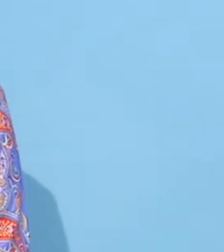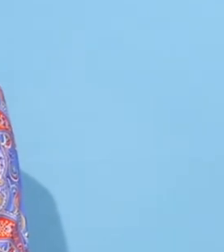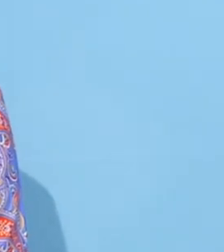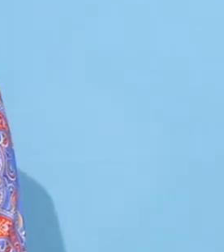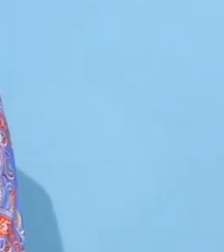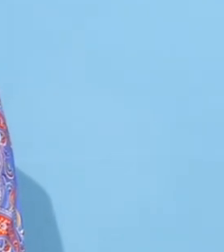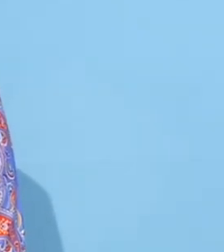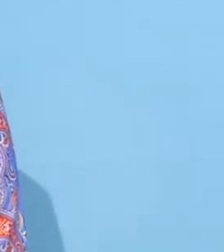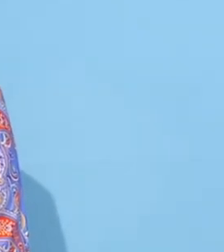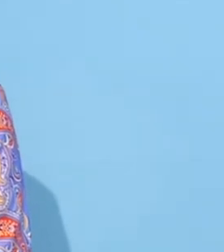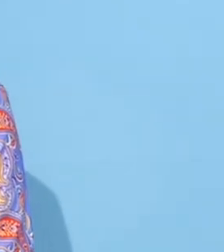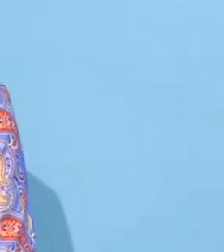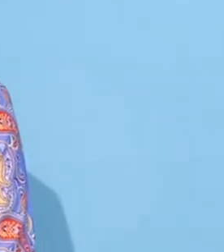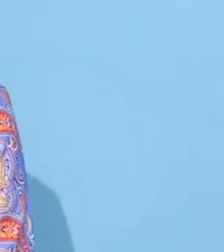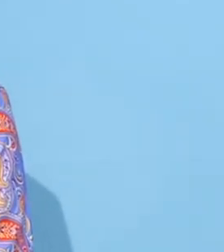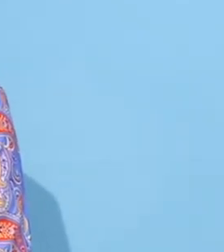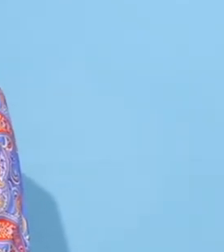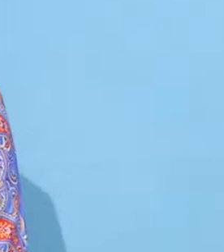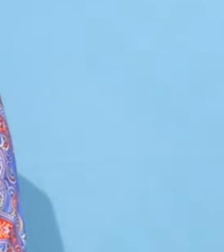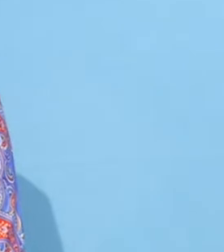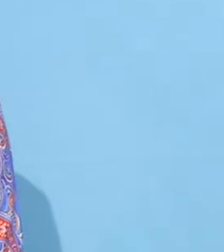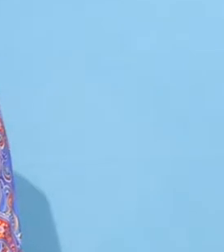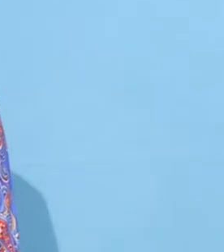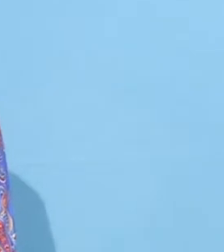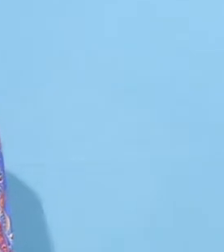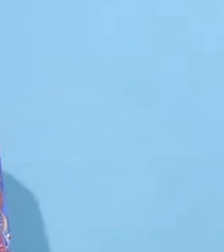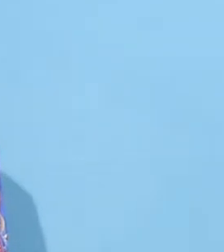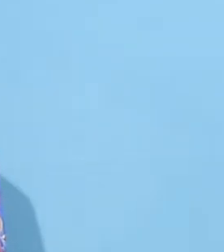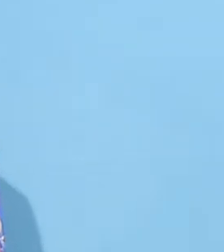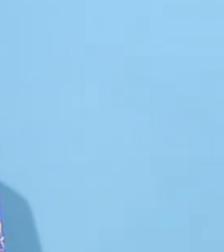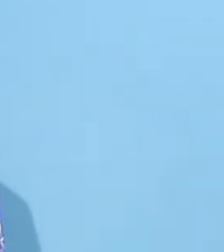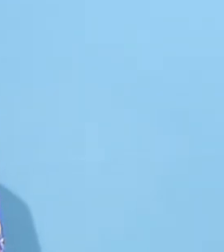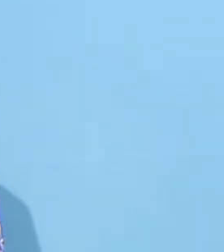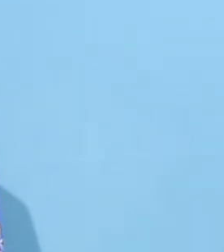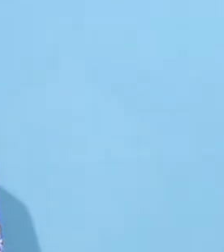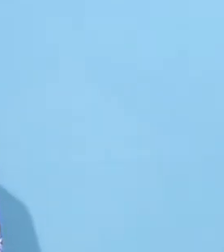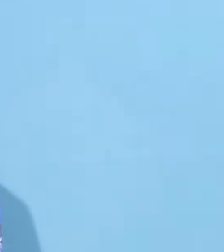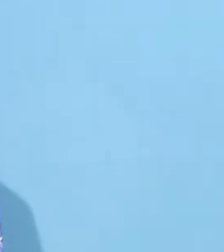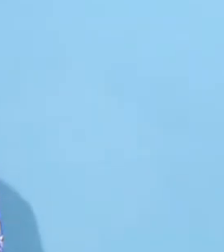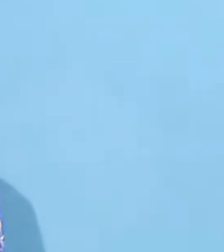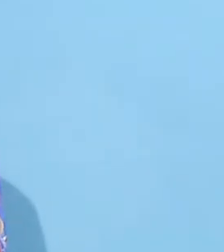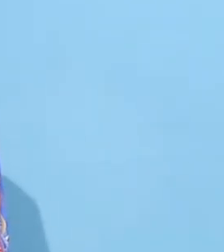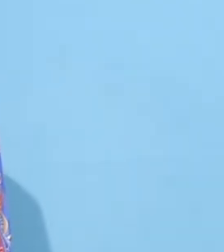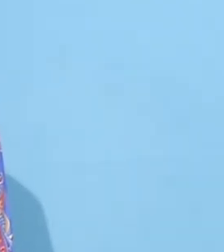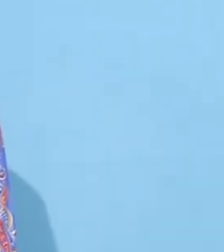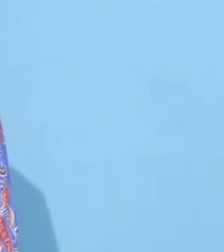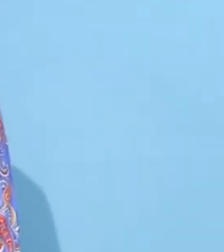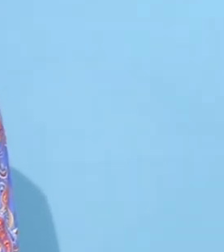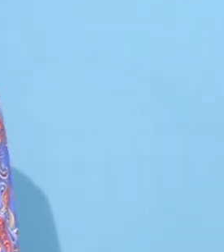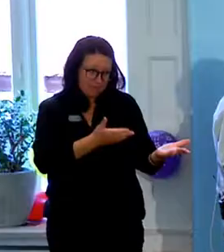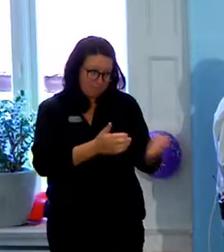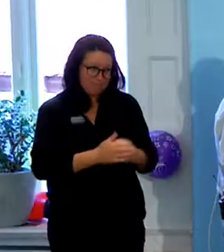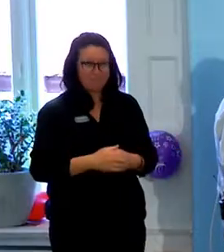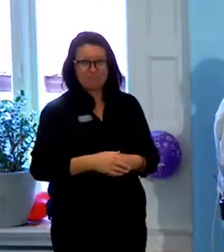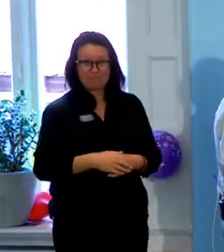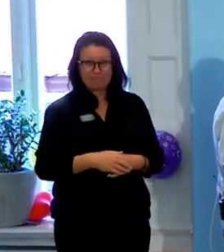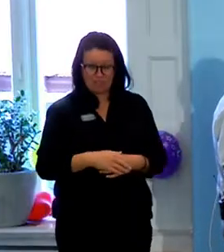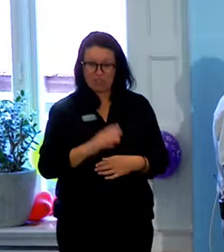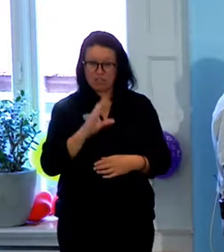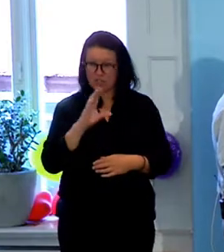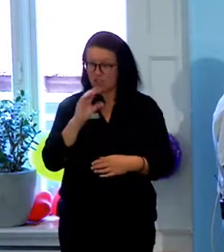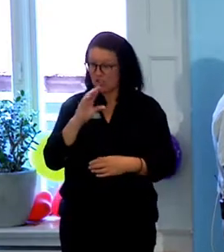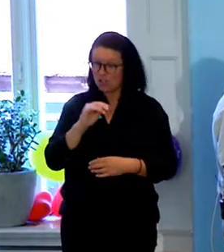föräldrarna. Och här kan det vara föräldrarna som är det absolut farligaste som för det här barnet eller den här ungdomen. Ofta är det så ju,